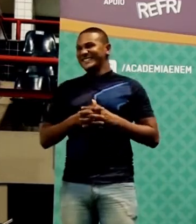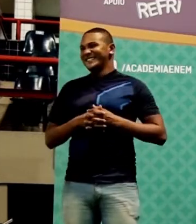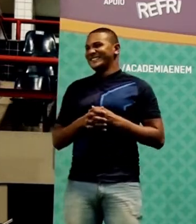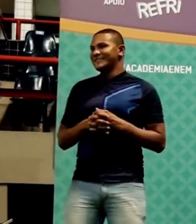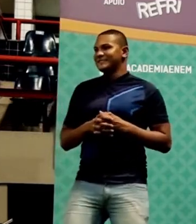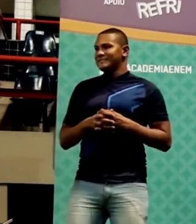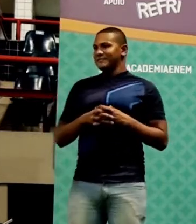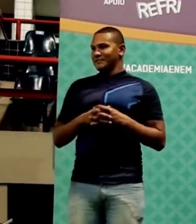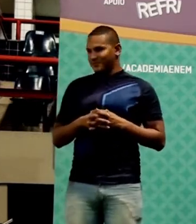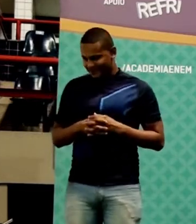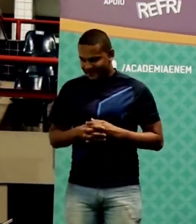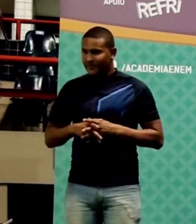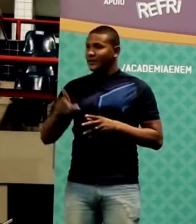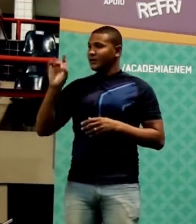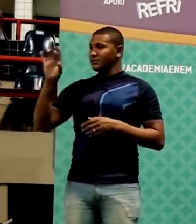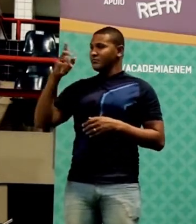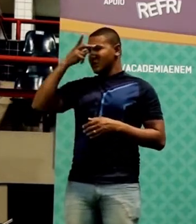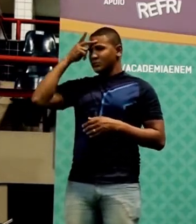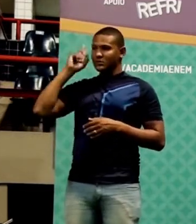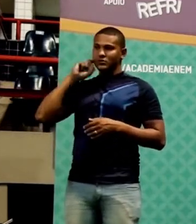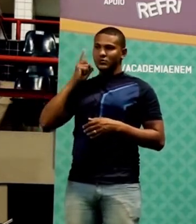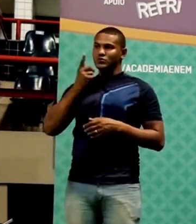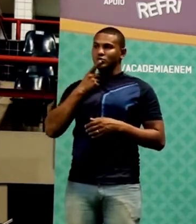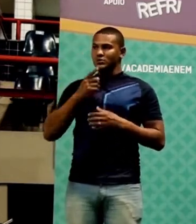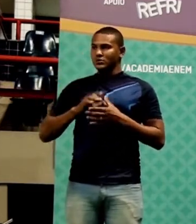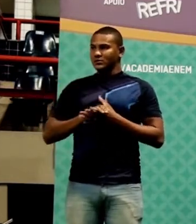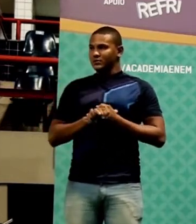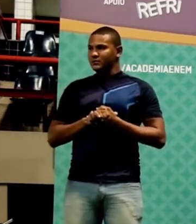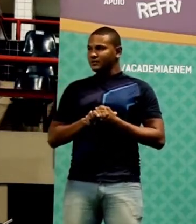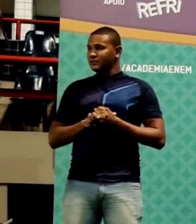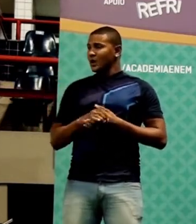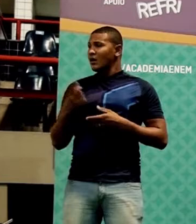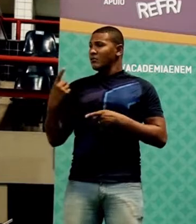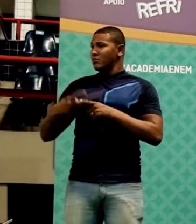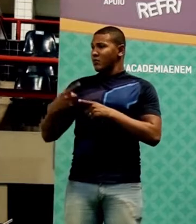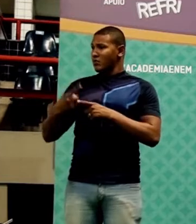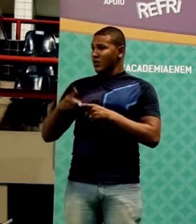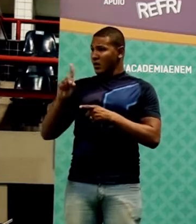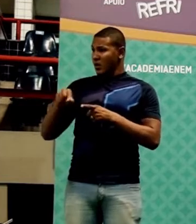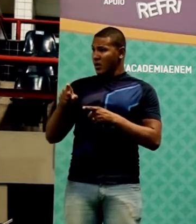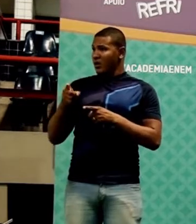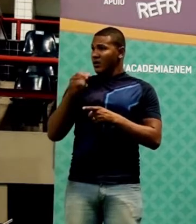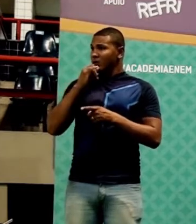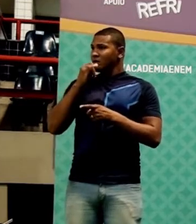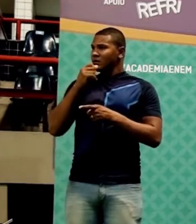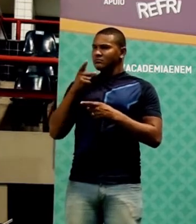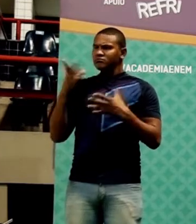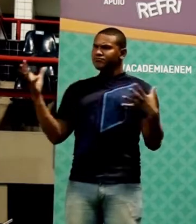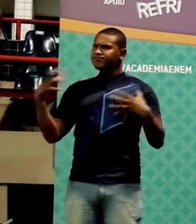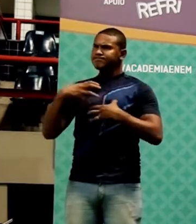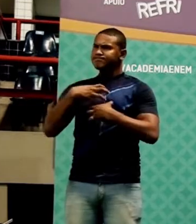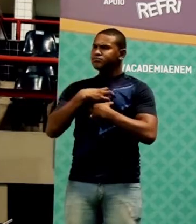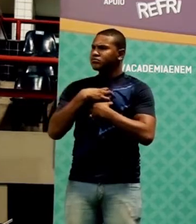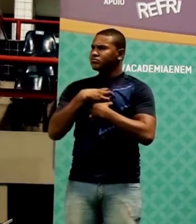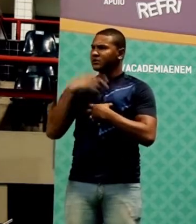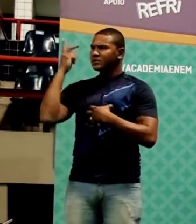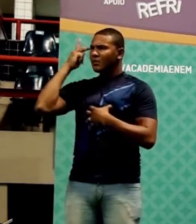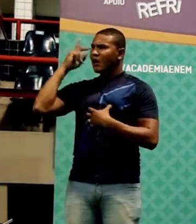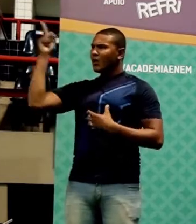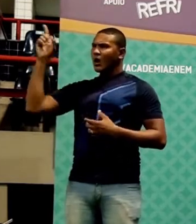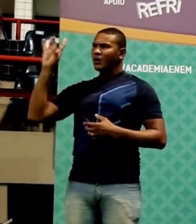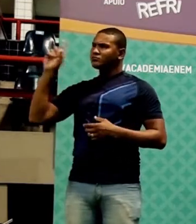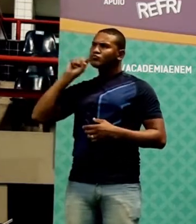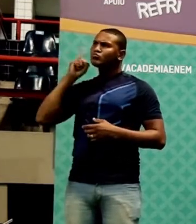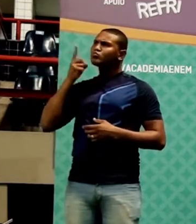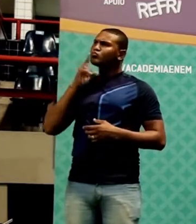Pronto. As pessoas surdas. Por quê? Porque elas tinham uma expressividade tão grande que a gente conseguia